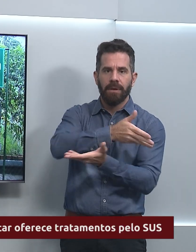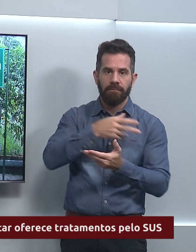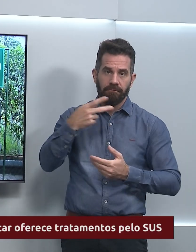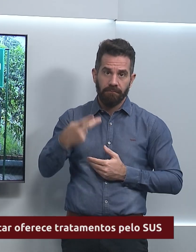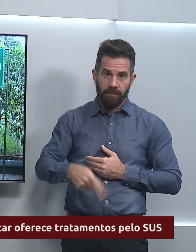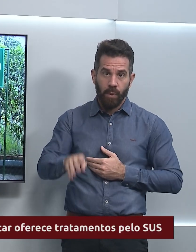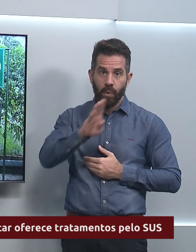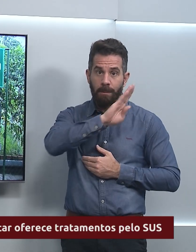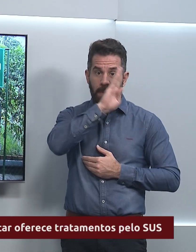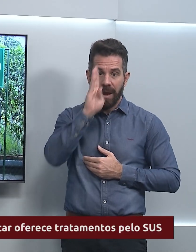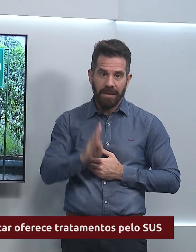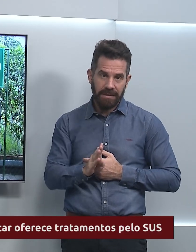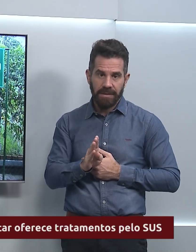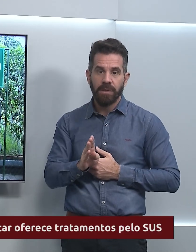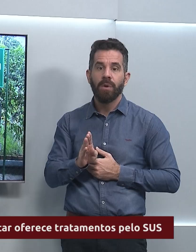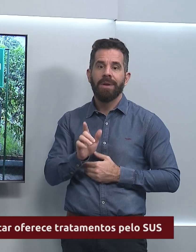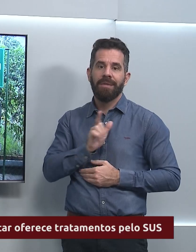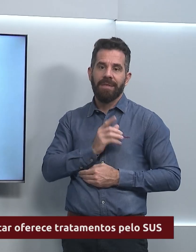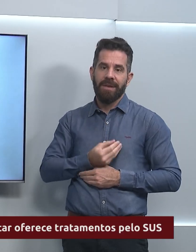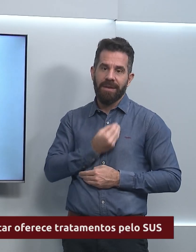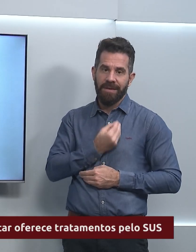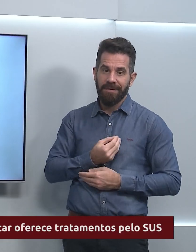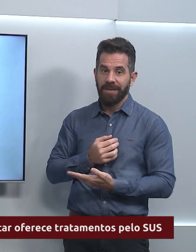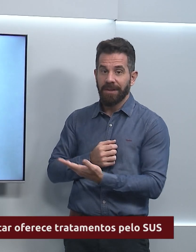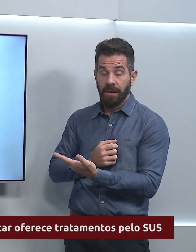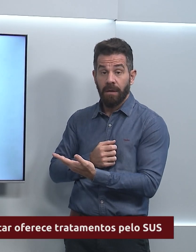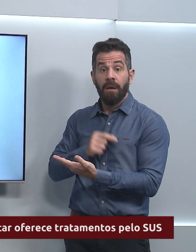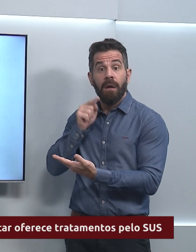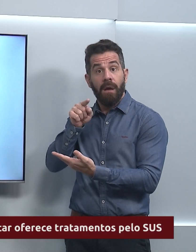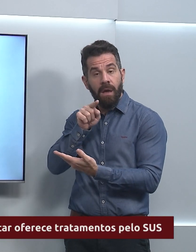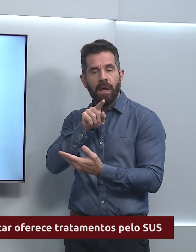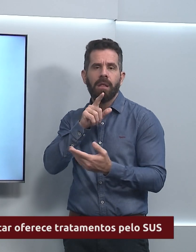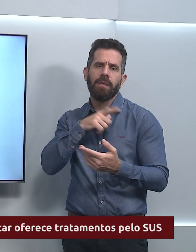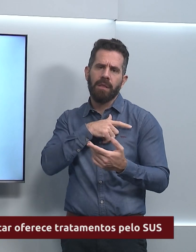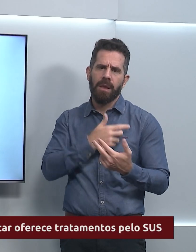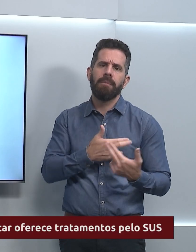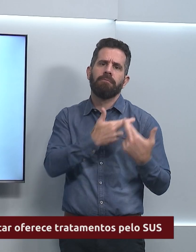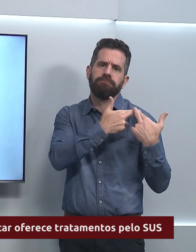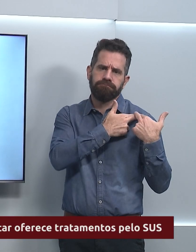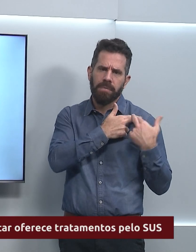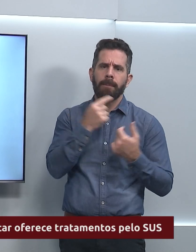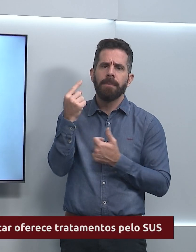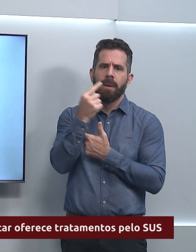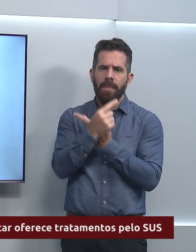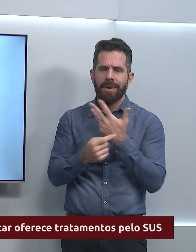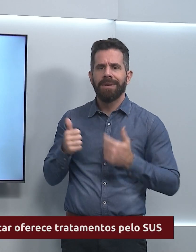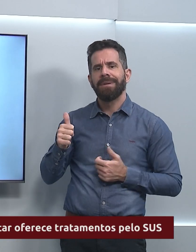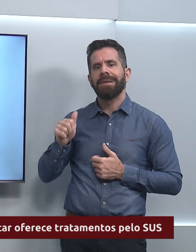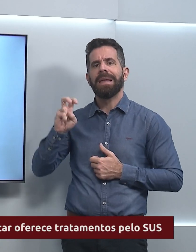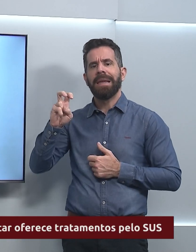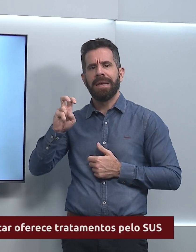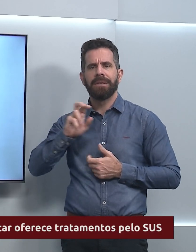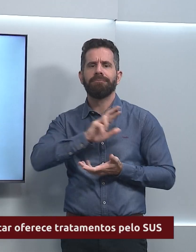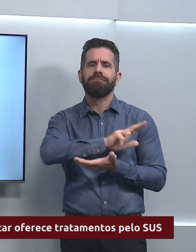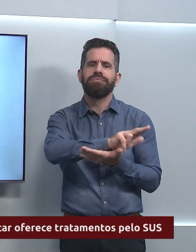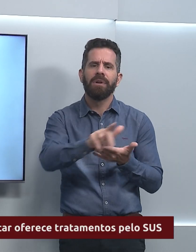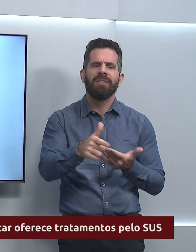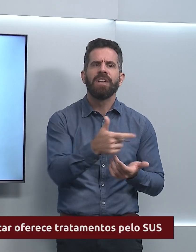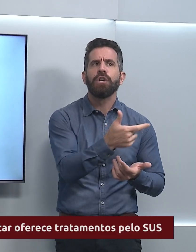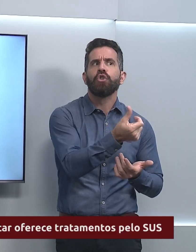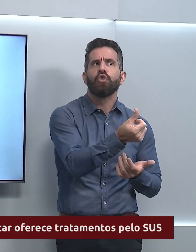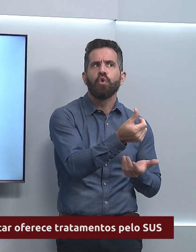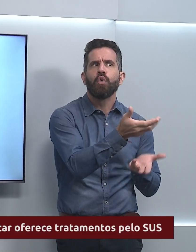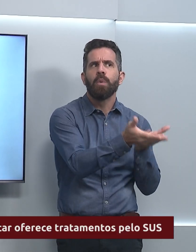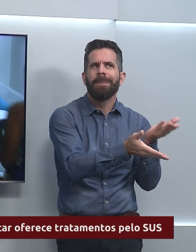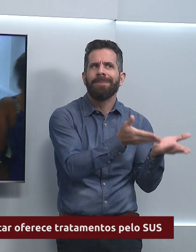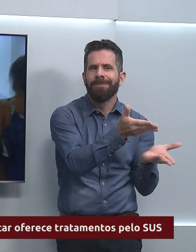em Medicina Integrativa e Complementar, é responsável pela realização de 15 das 29 práticas terapêuticas integrativas reconhecidas